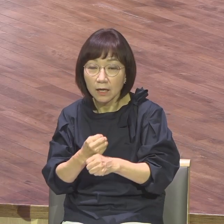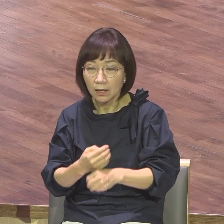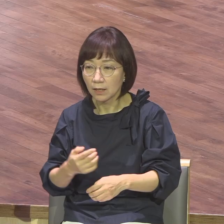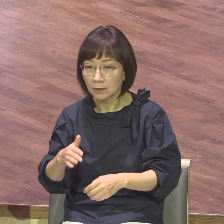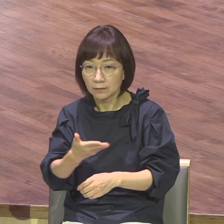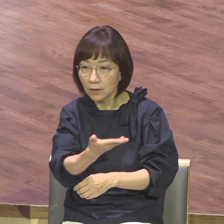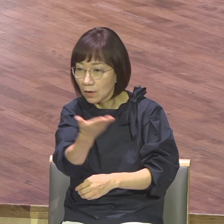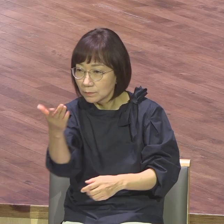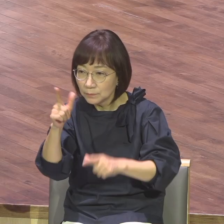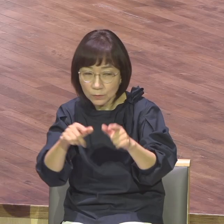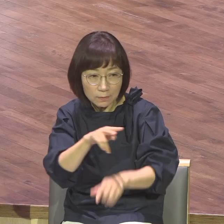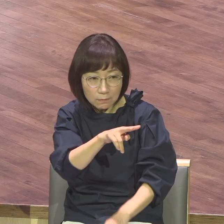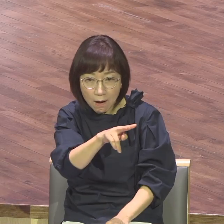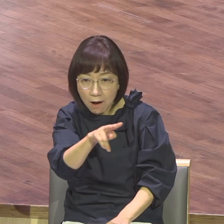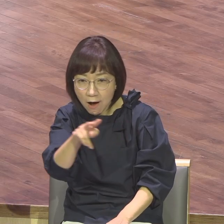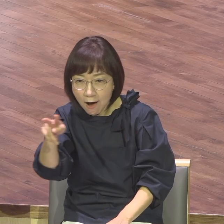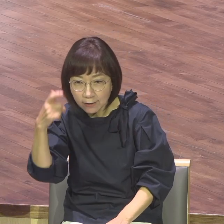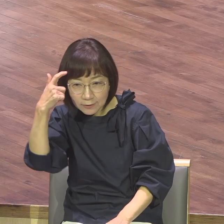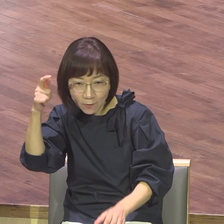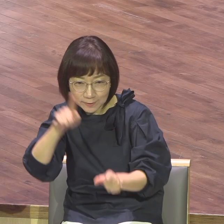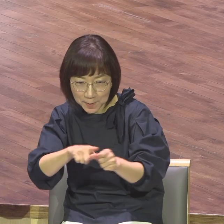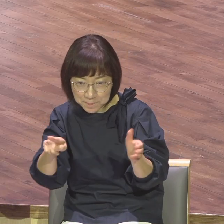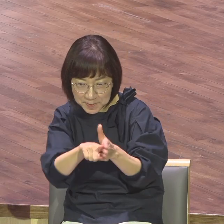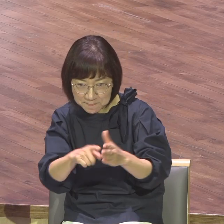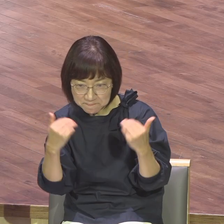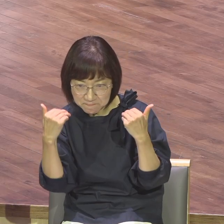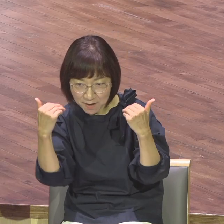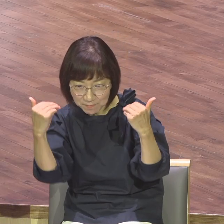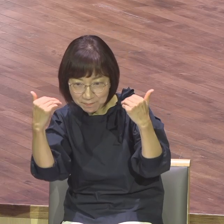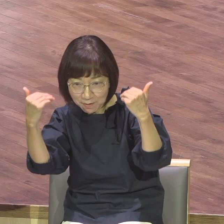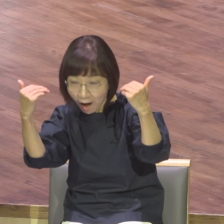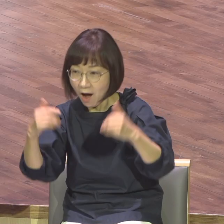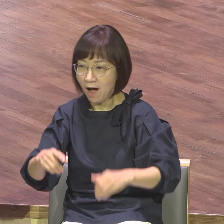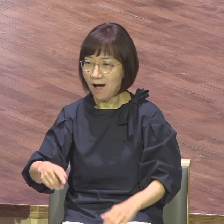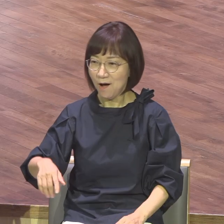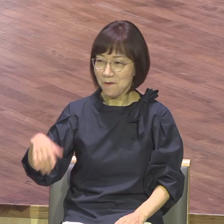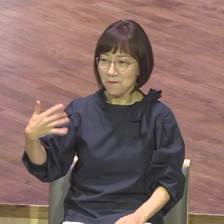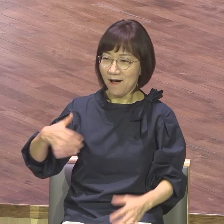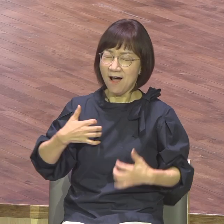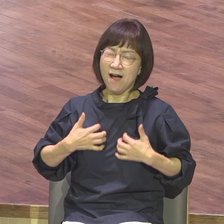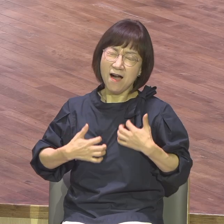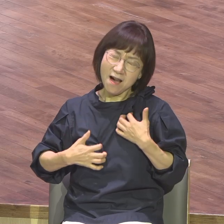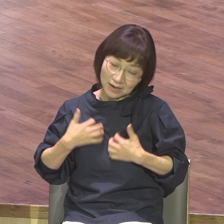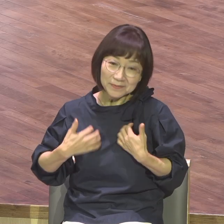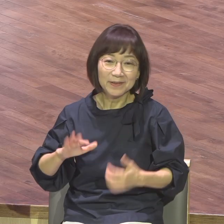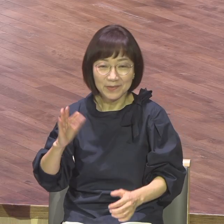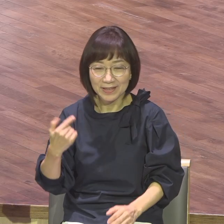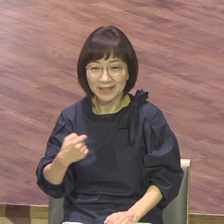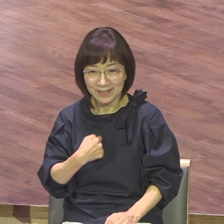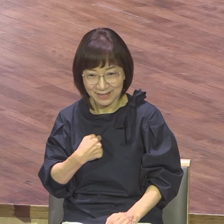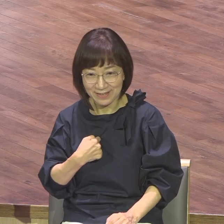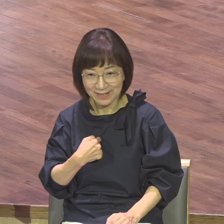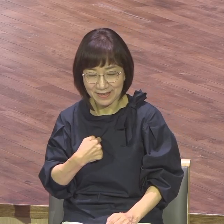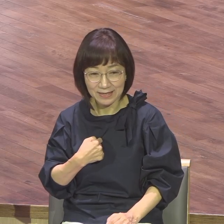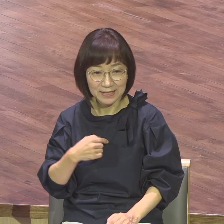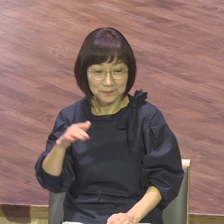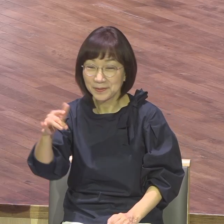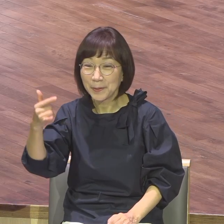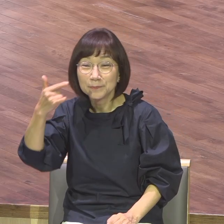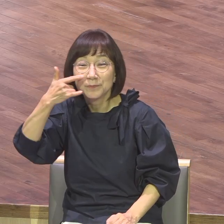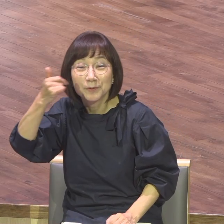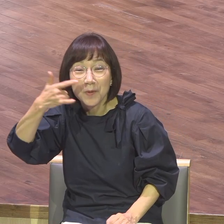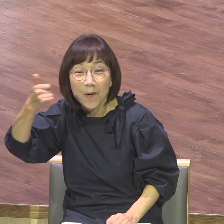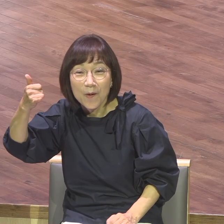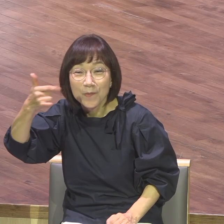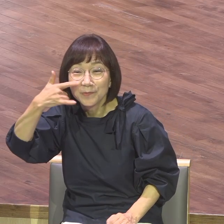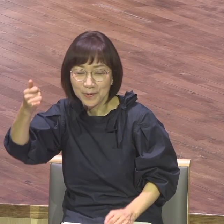아 저렇게 영적으로 성장이 되구나, 성장되구나, 부모들 자 애들 키울